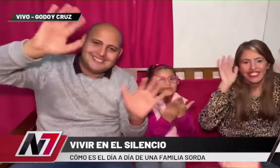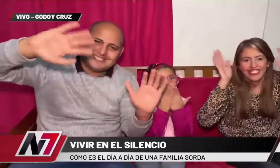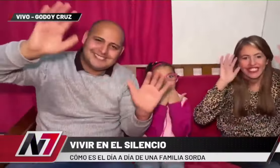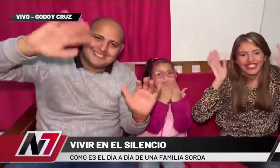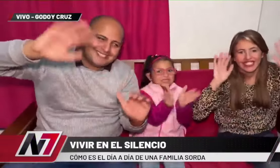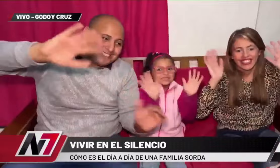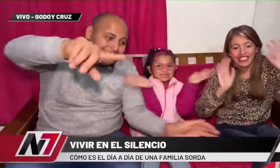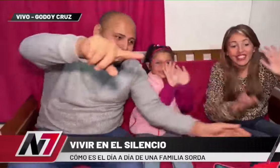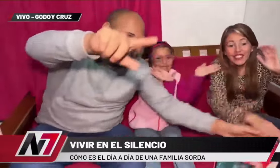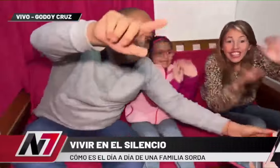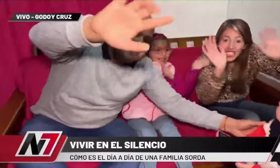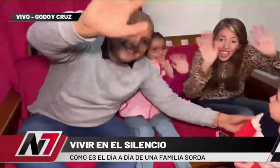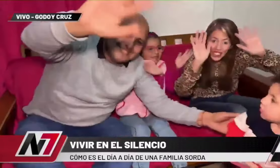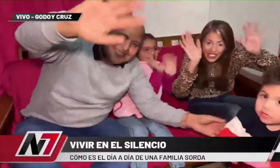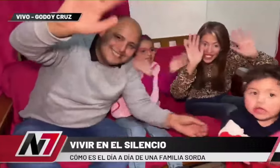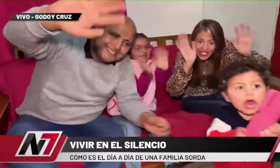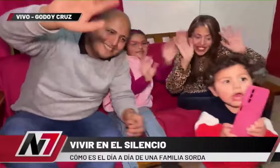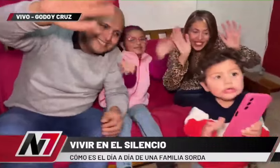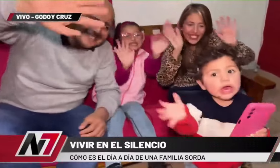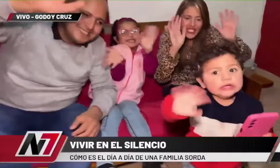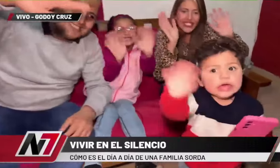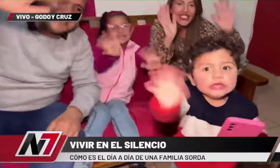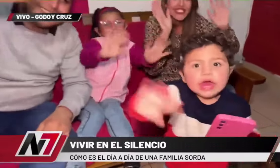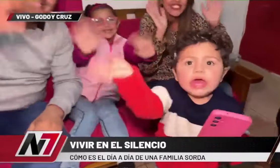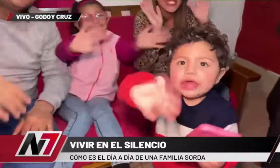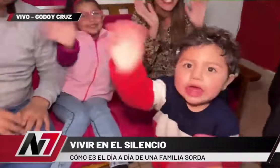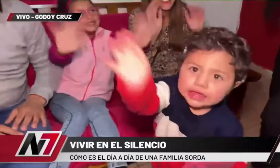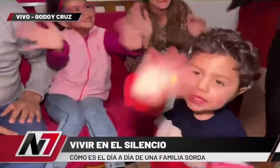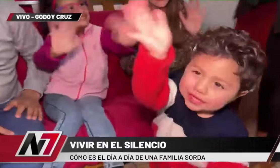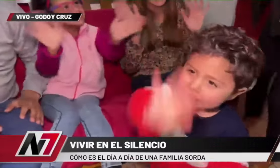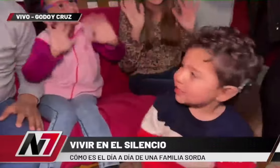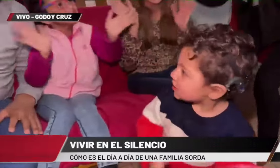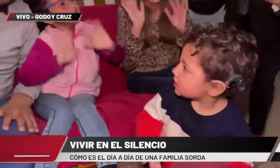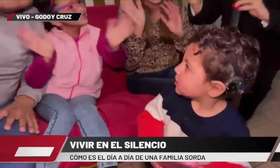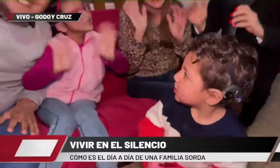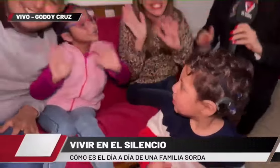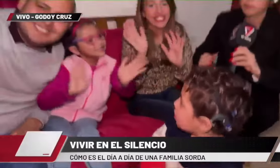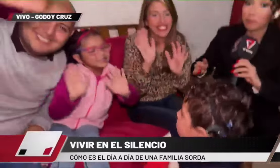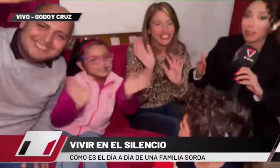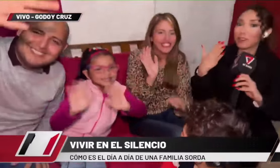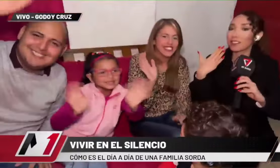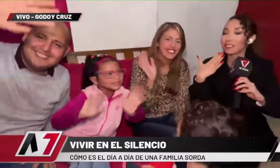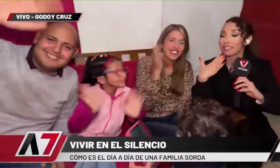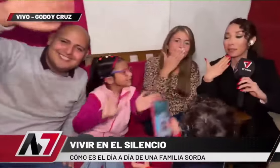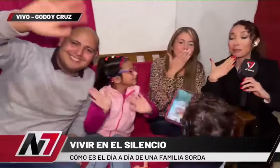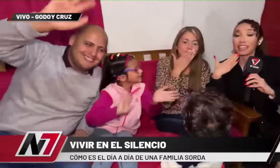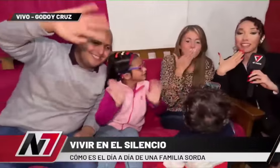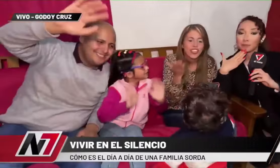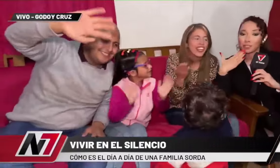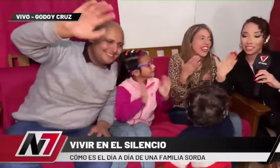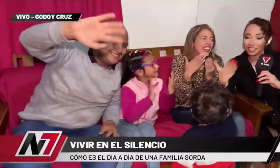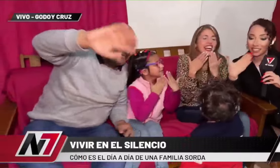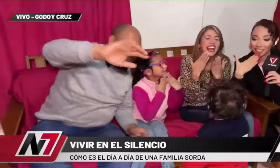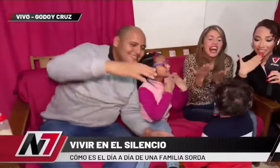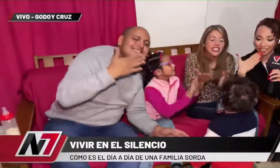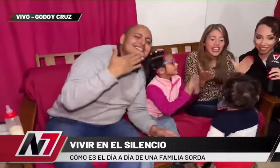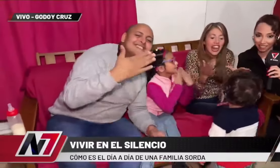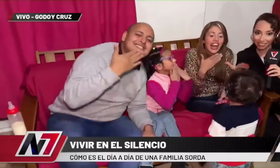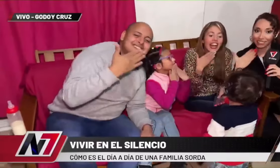Yo quería verte. A ver, acá nos saludos. A ver, espera. Sí, mira, muchas gracias. Sí.